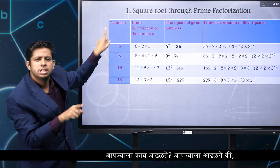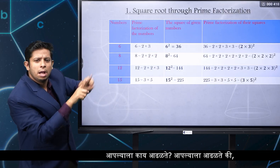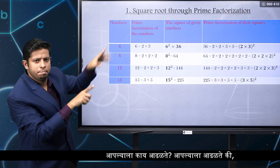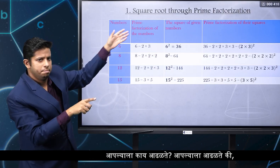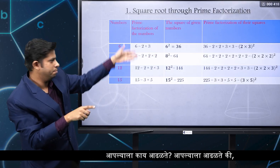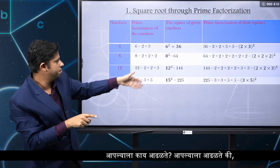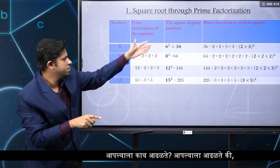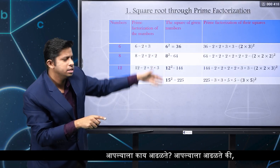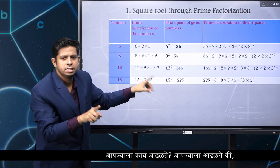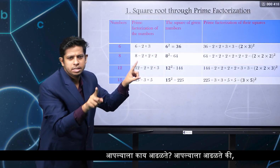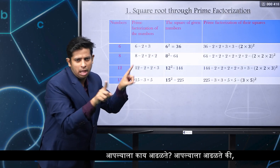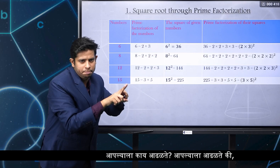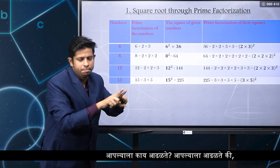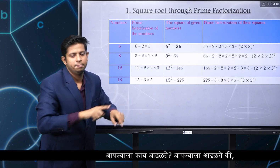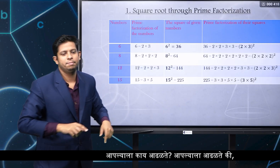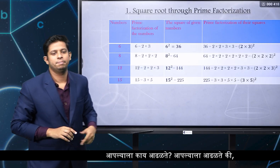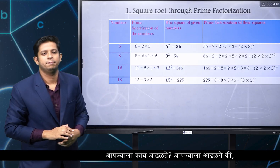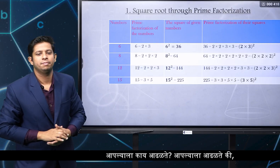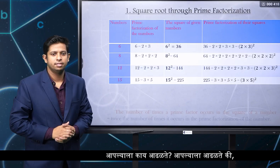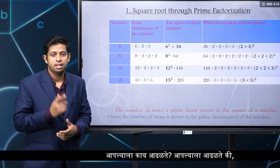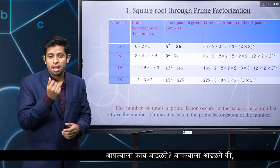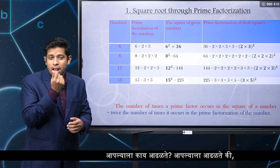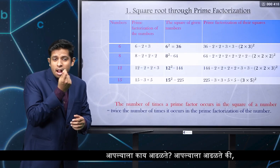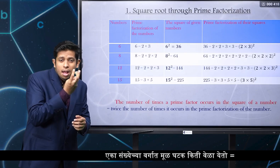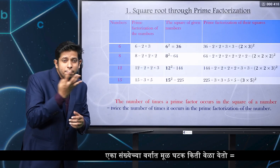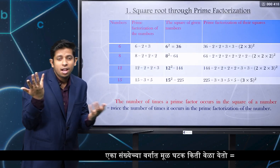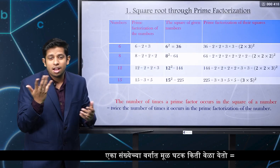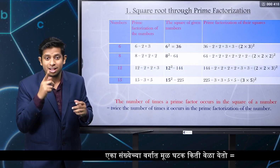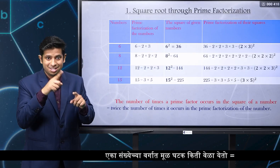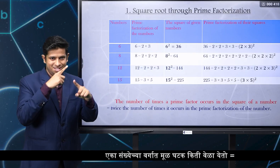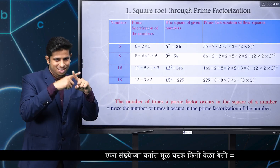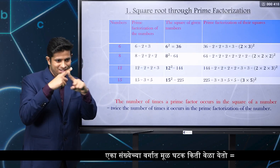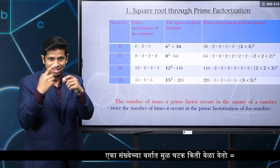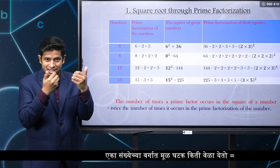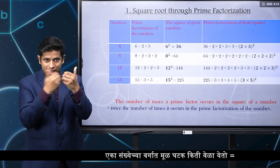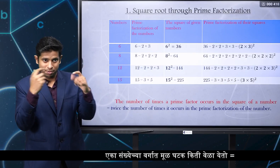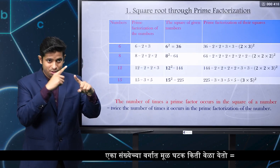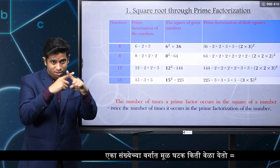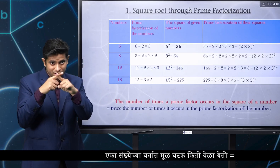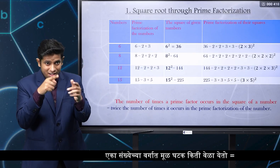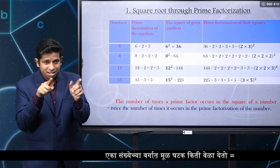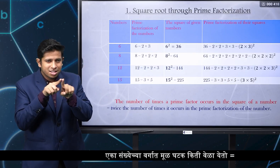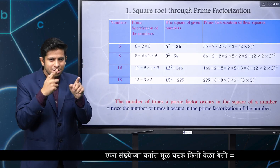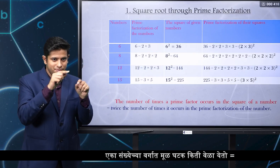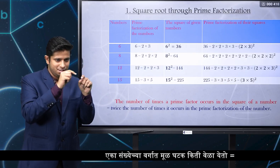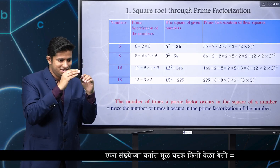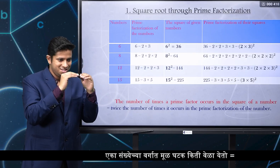आढळते? आपल्याला आढळते की एका संख्येच्या वर्गात मूळ घटक किती वेळा येतो? बरोबर,